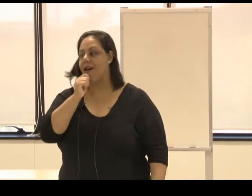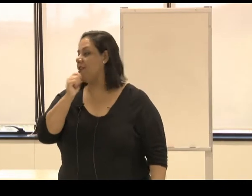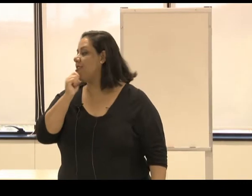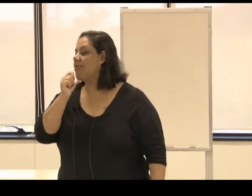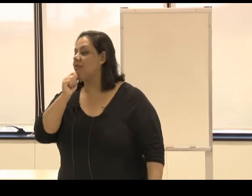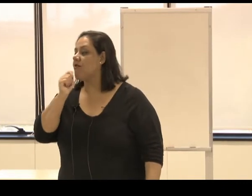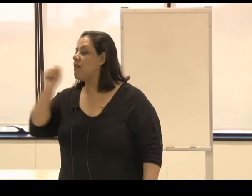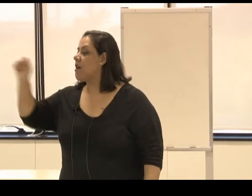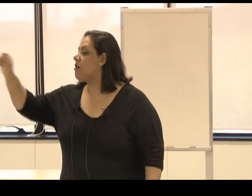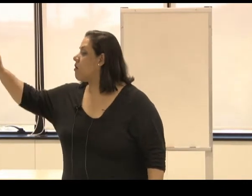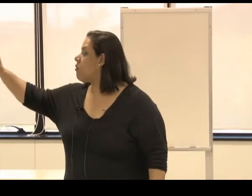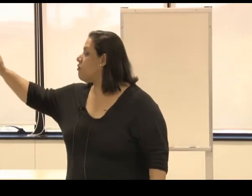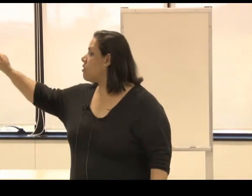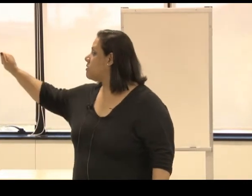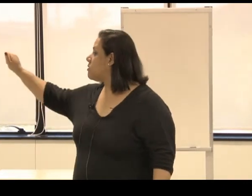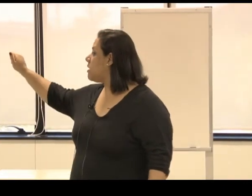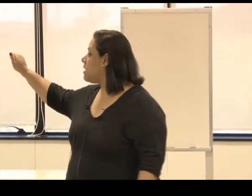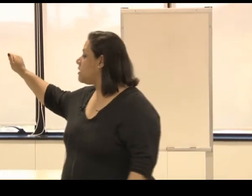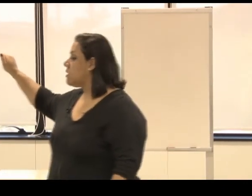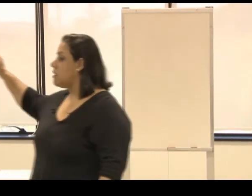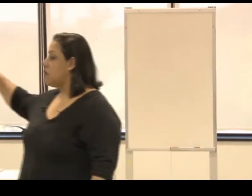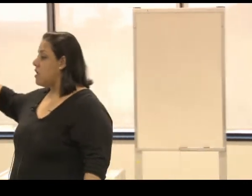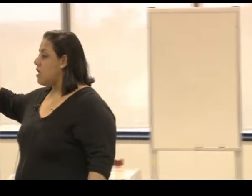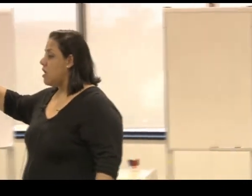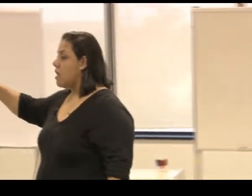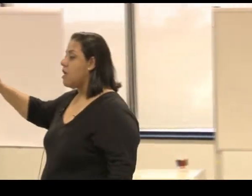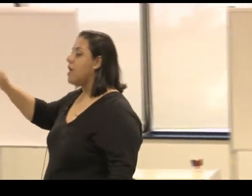Ainda não. Configuração do ainda? Isso é ainda?